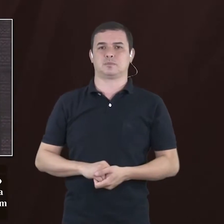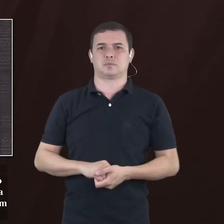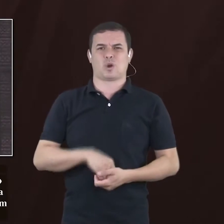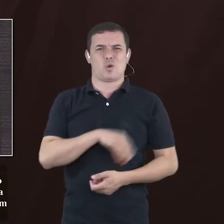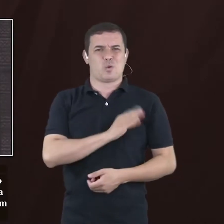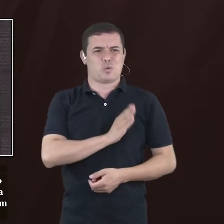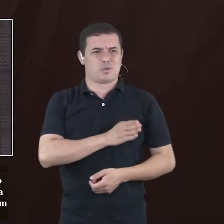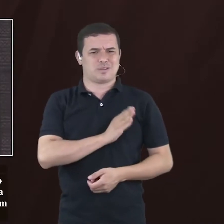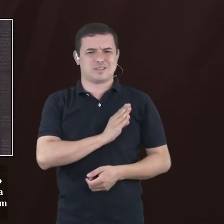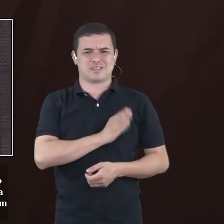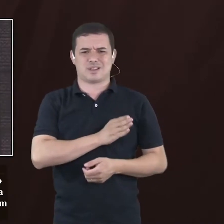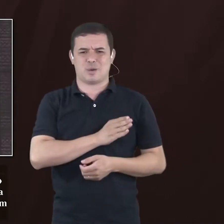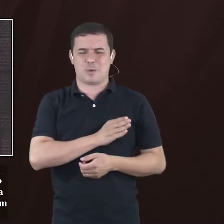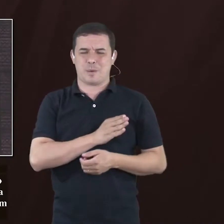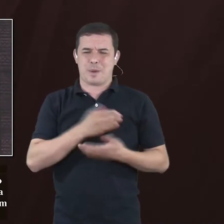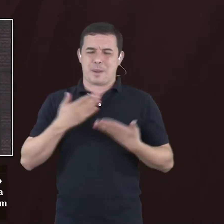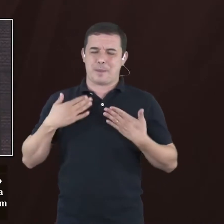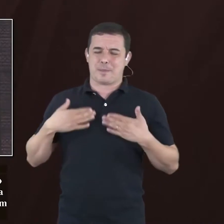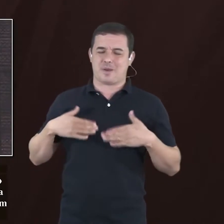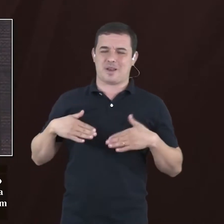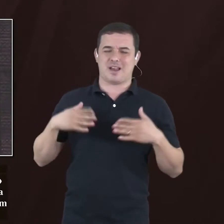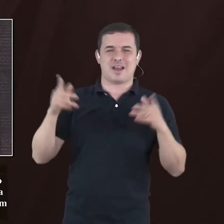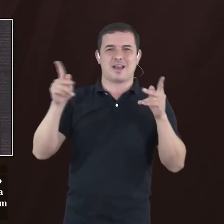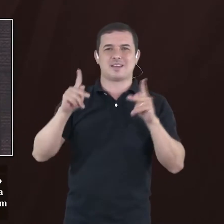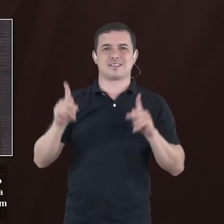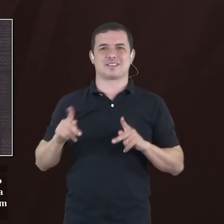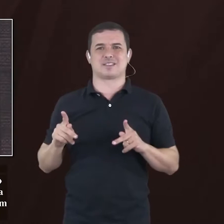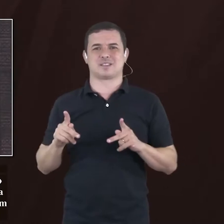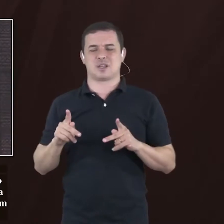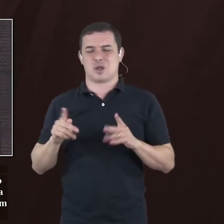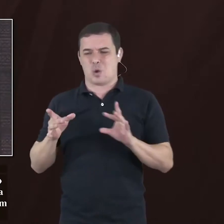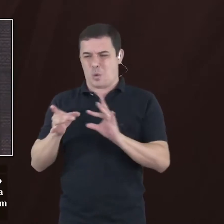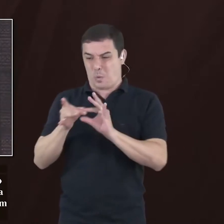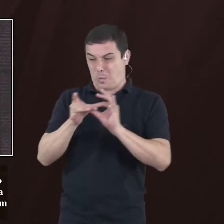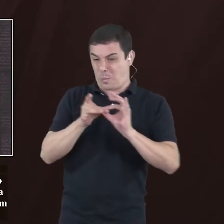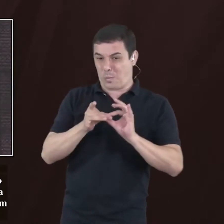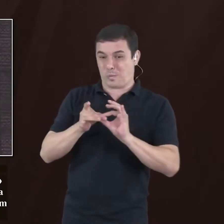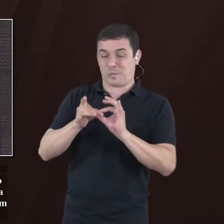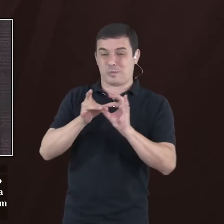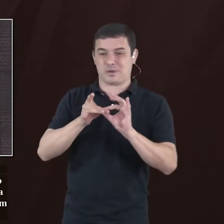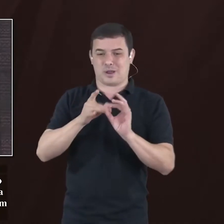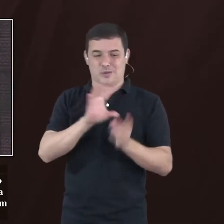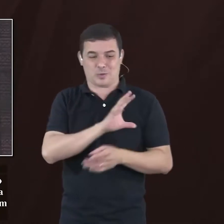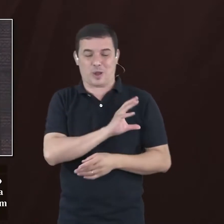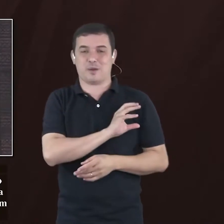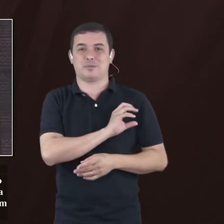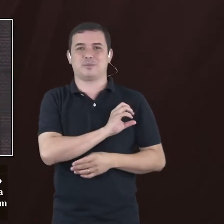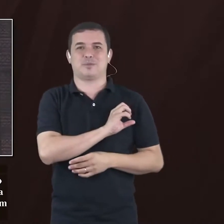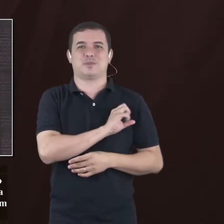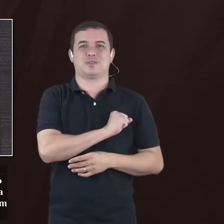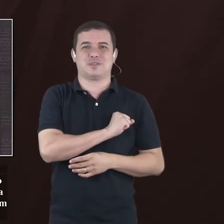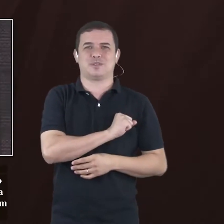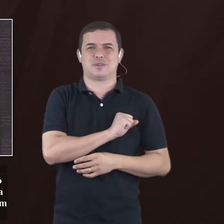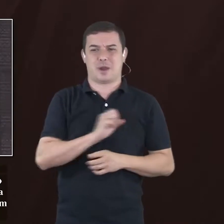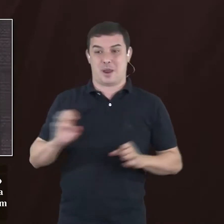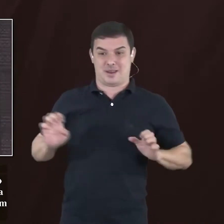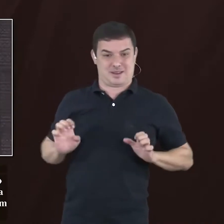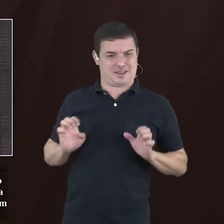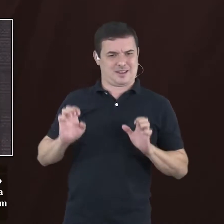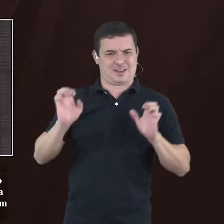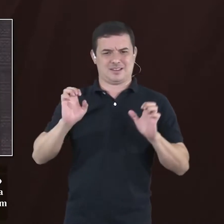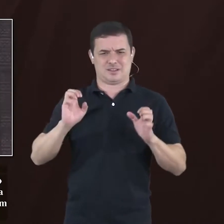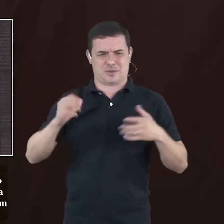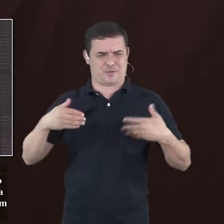seja confortado e vinculado juntamente com amor, e eles tenham toda a riqueza da forte